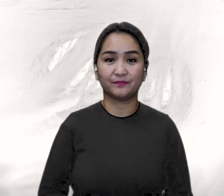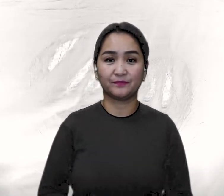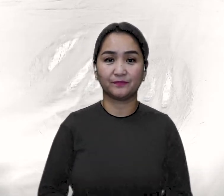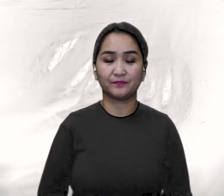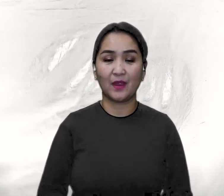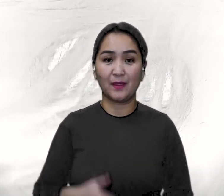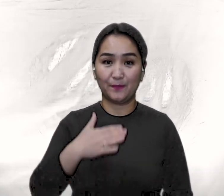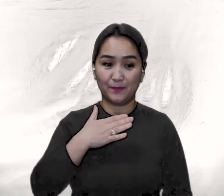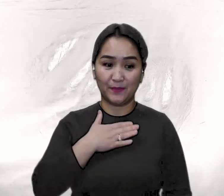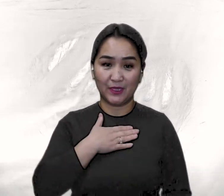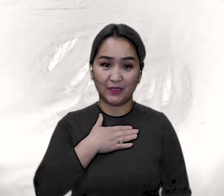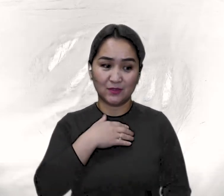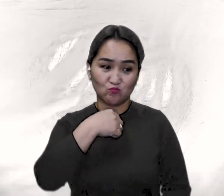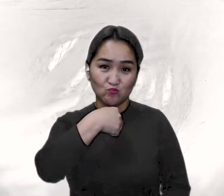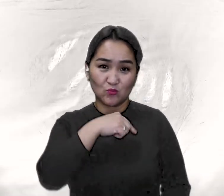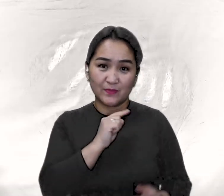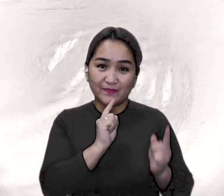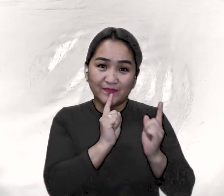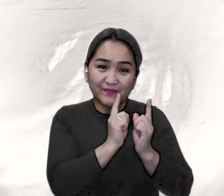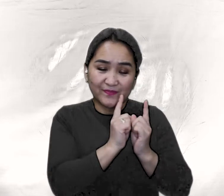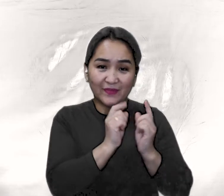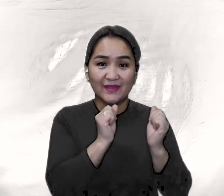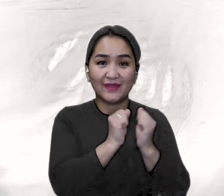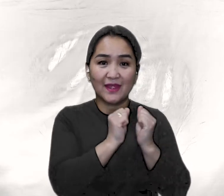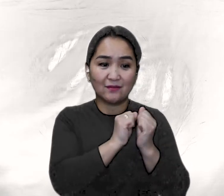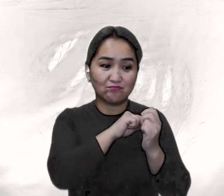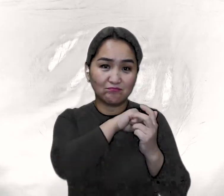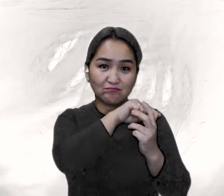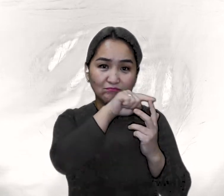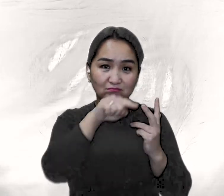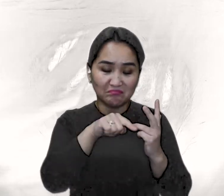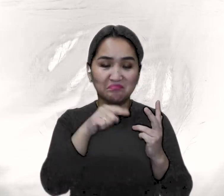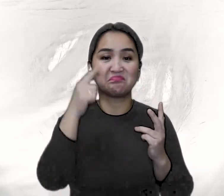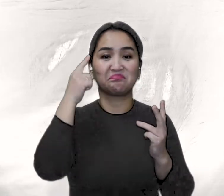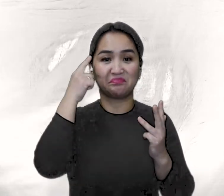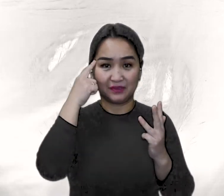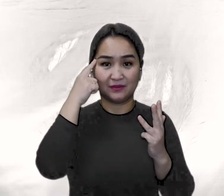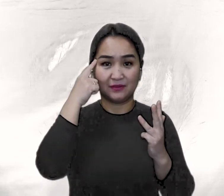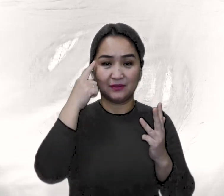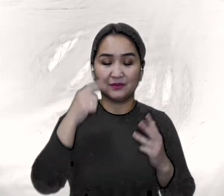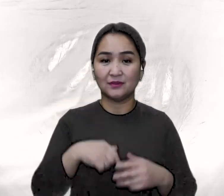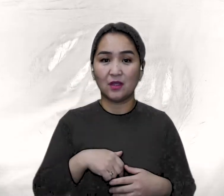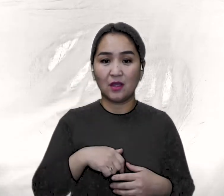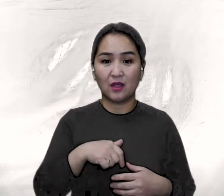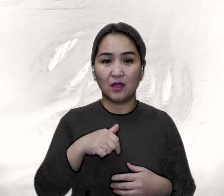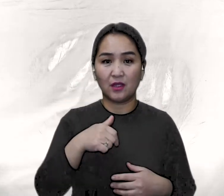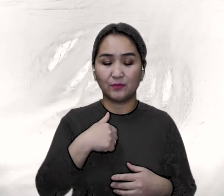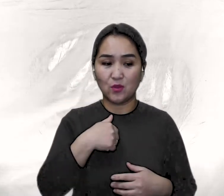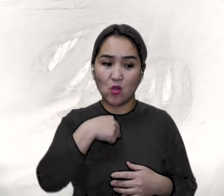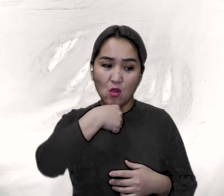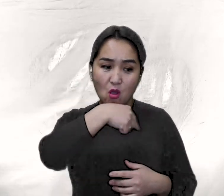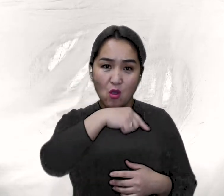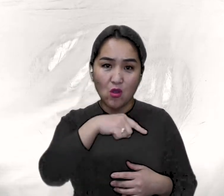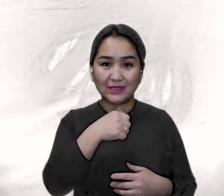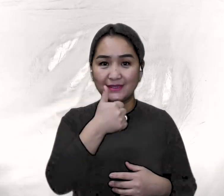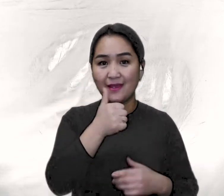Яг миний тотны ойр тотны хэдэн хүмүүс л анги мэддэг. Амар ойр тотны сайн